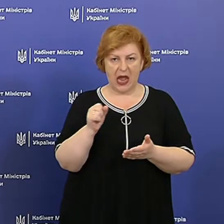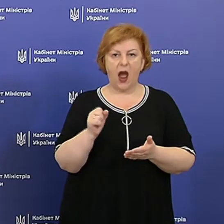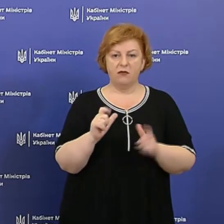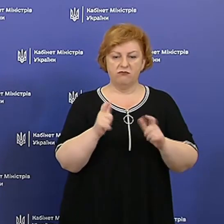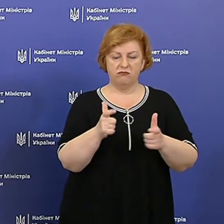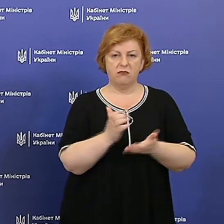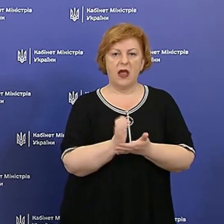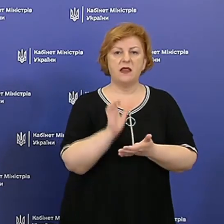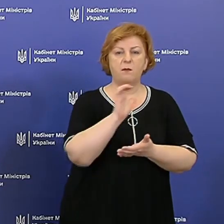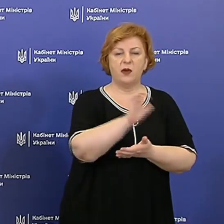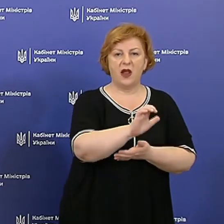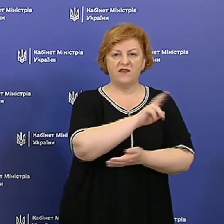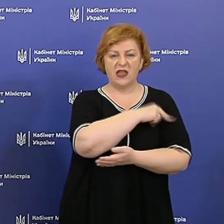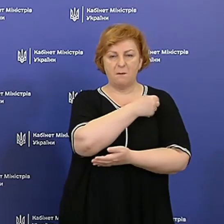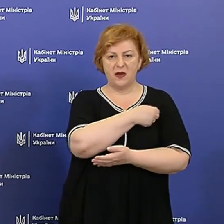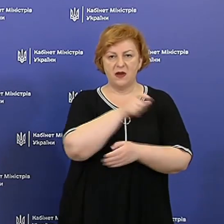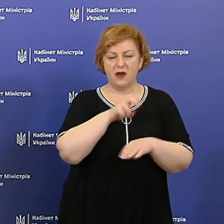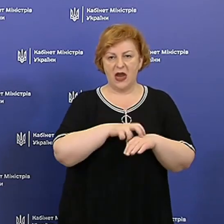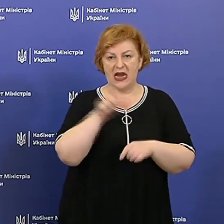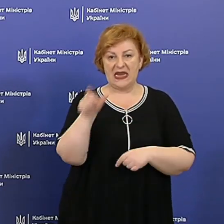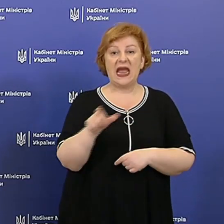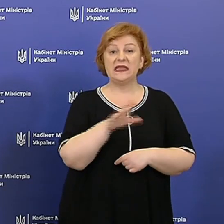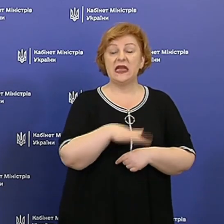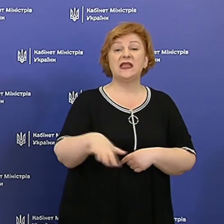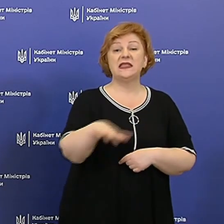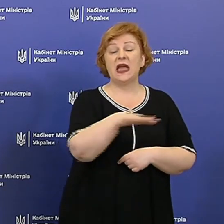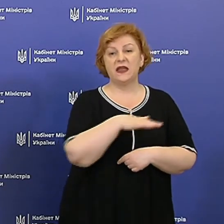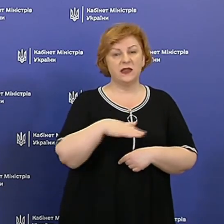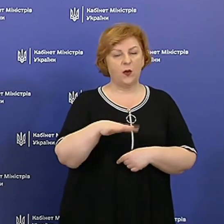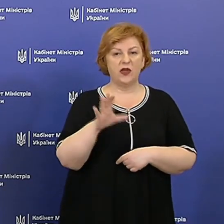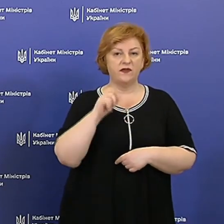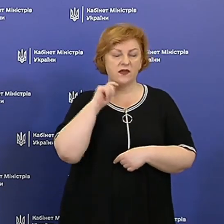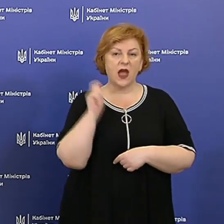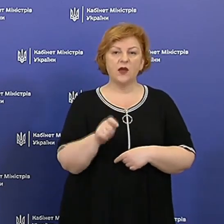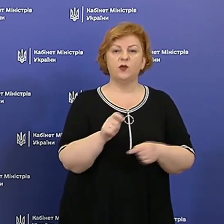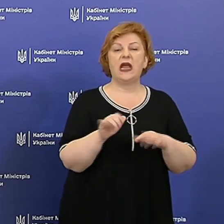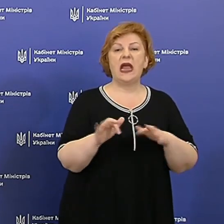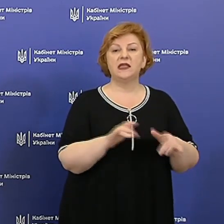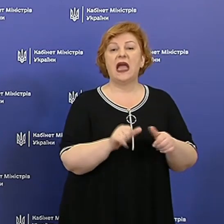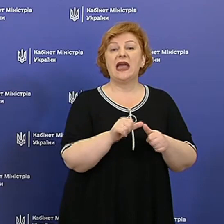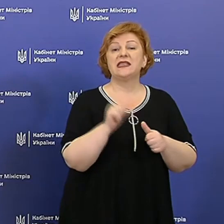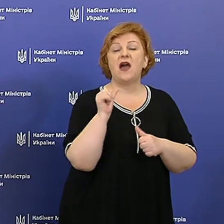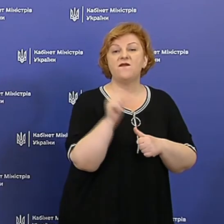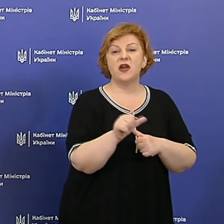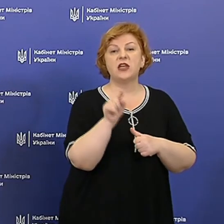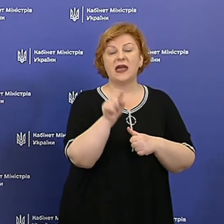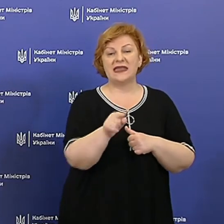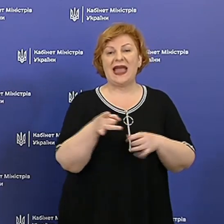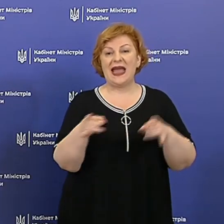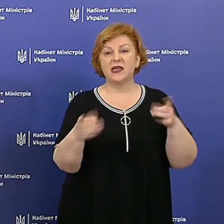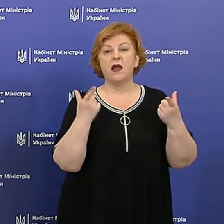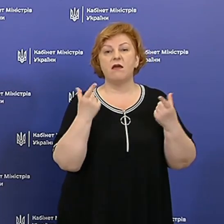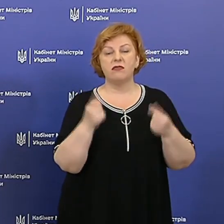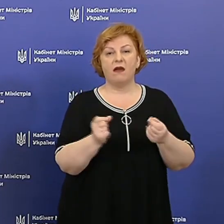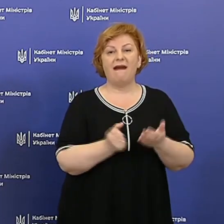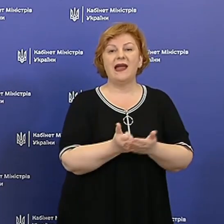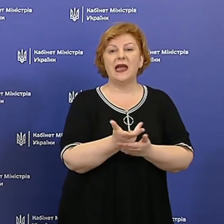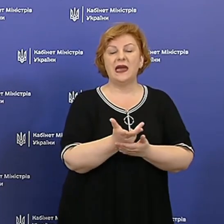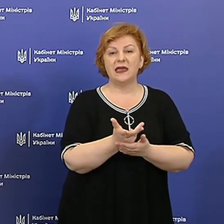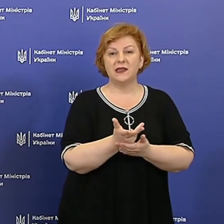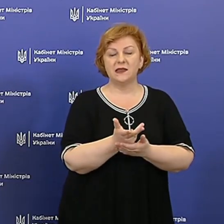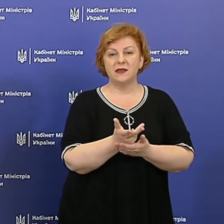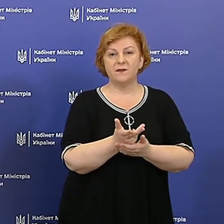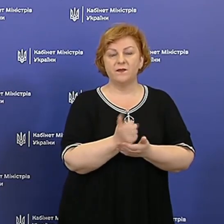лікаря. Це діє на території всієї країни, за виключенням тих регіонів, де